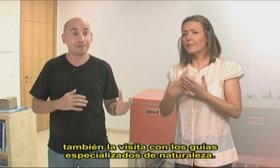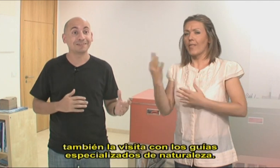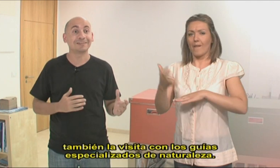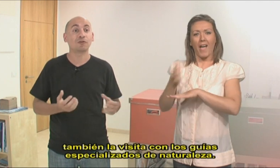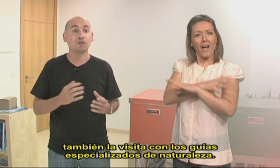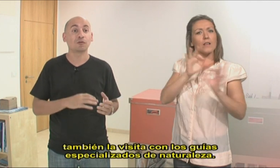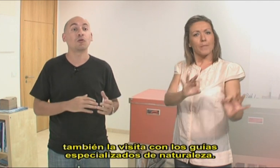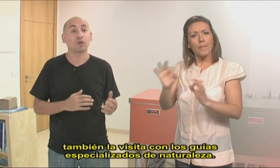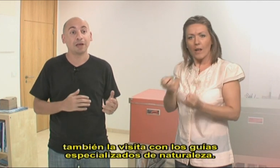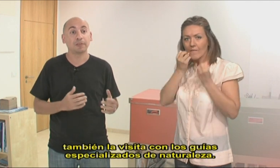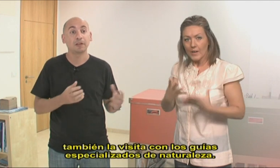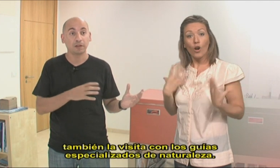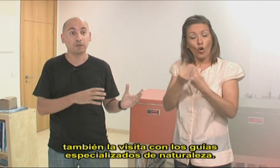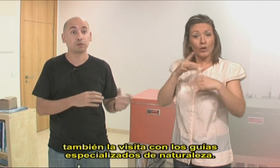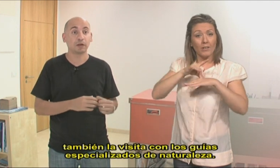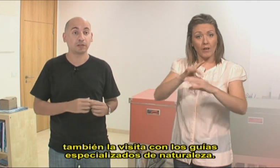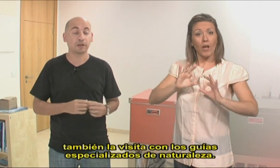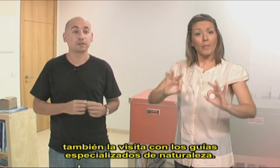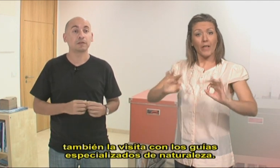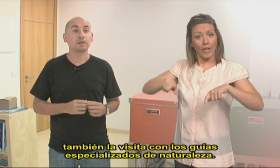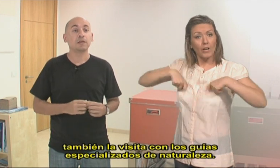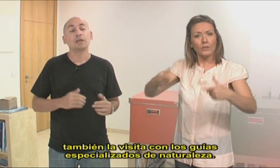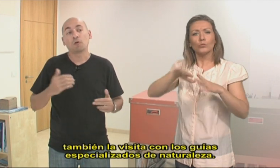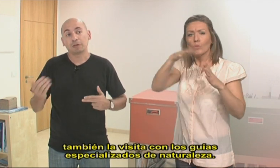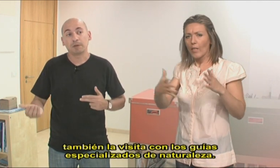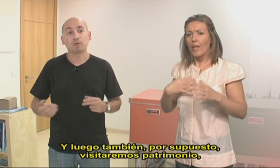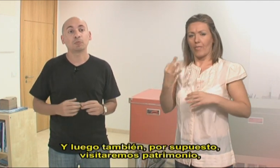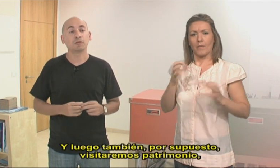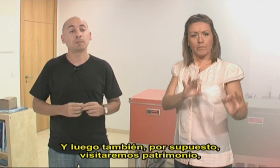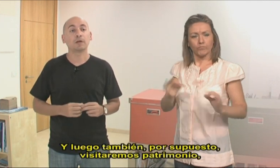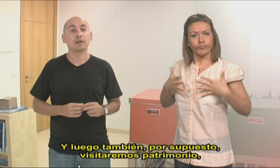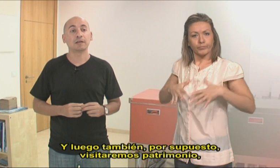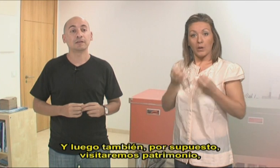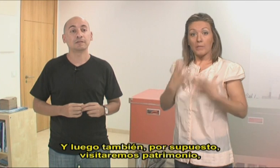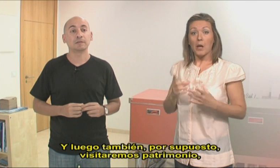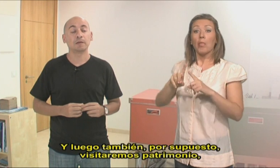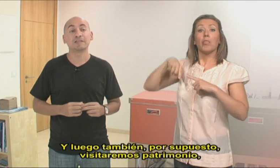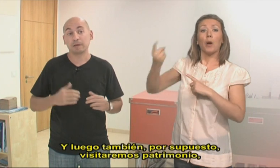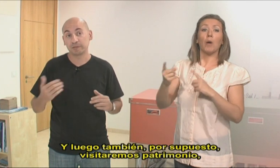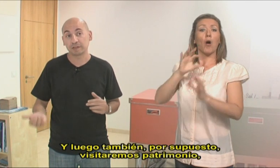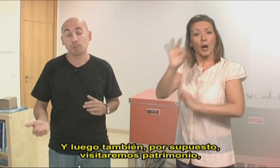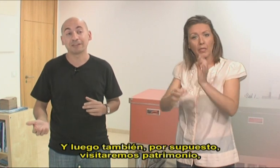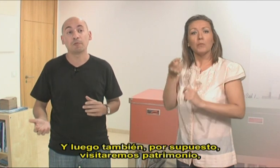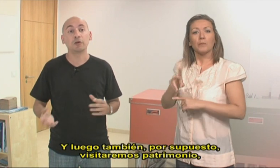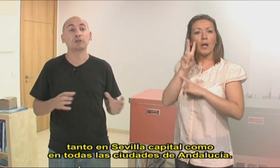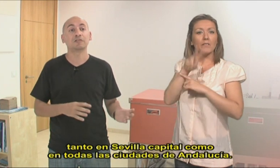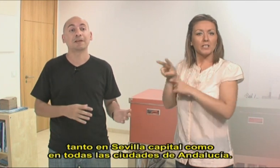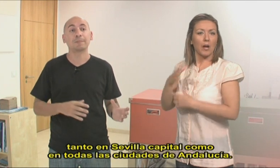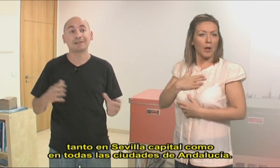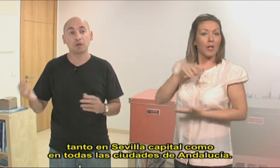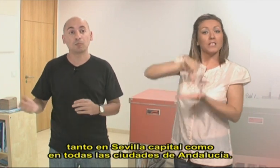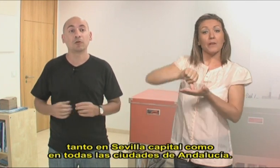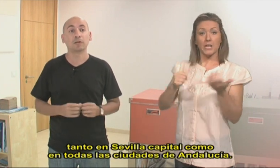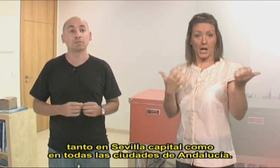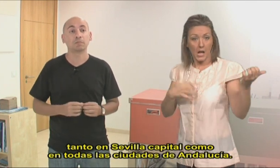poco también la visita con los guías especializados de naturaleza. Y luego también, por supuesto, visitaremos patrimonio, tanto en